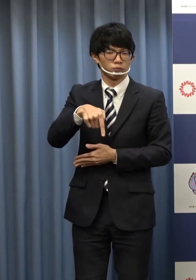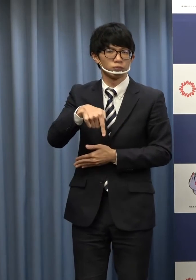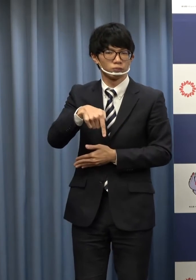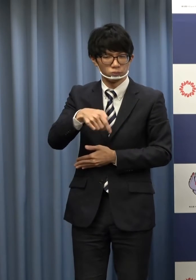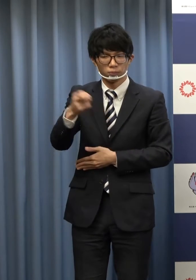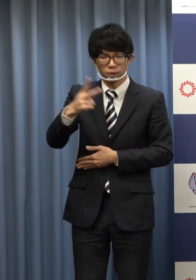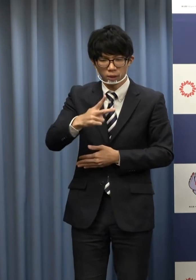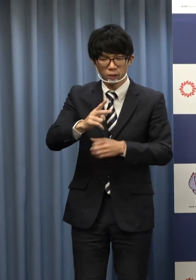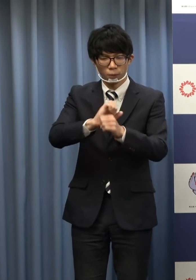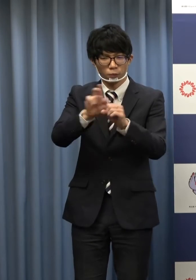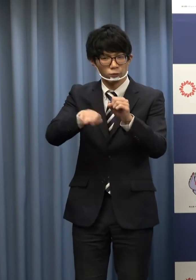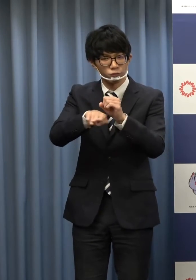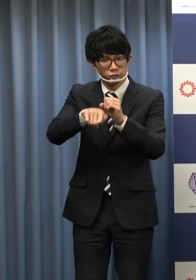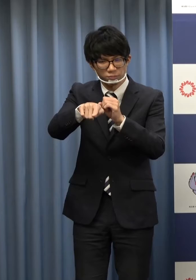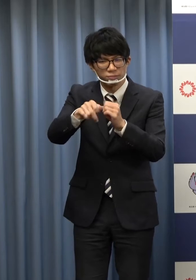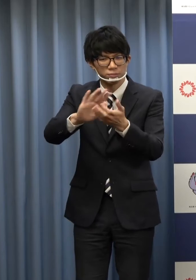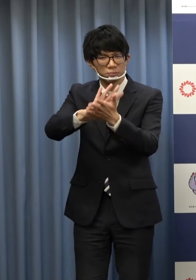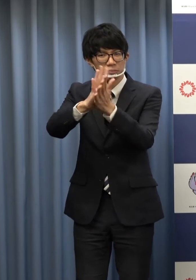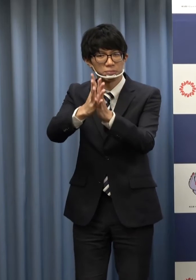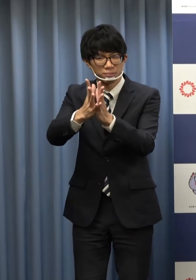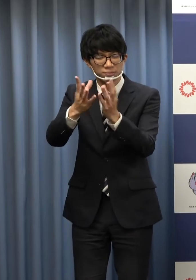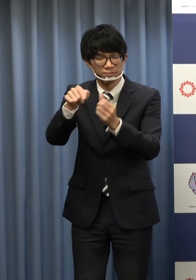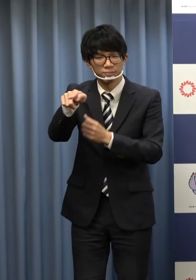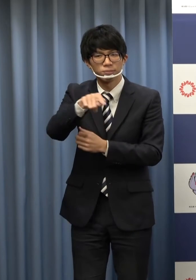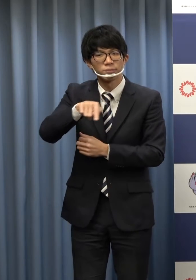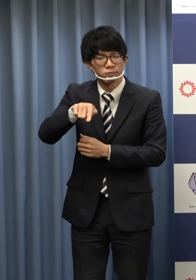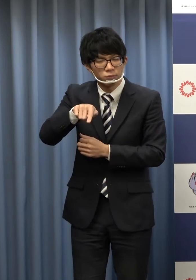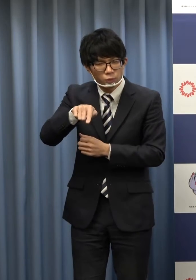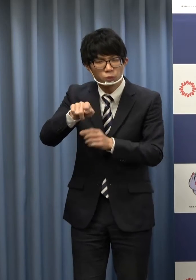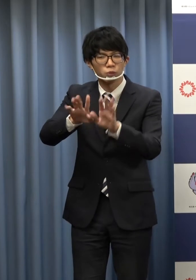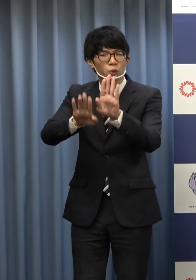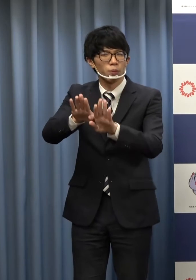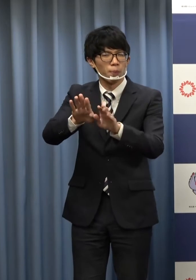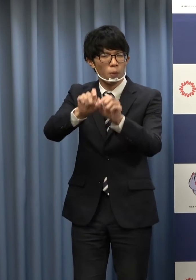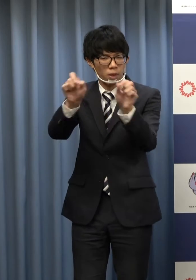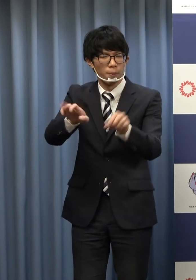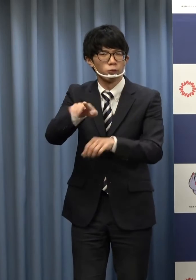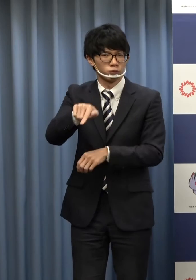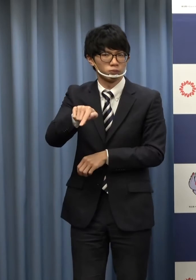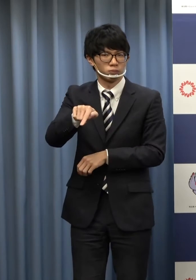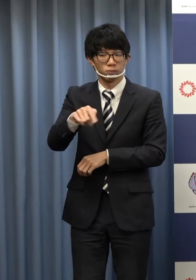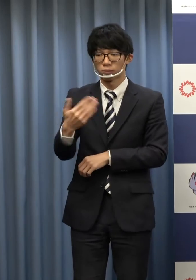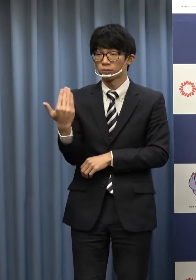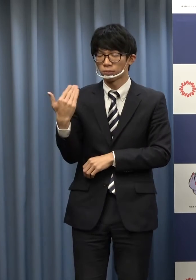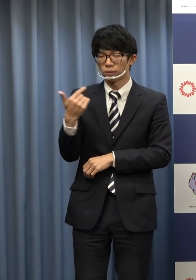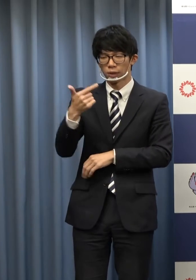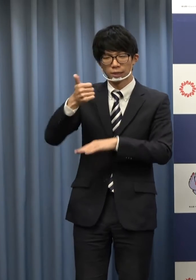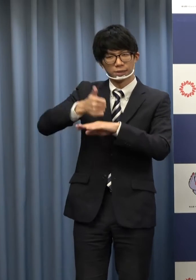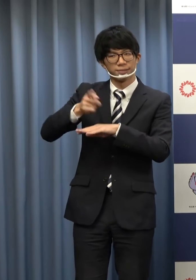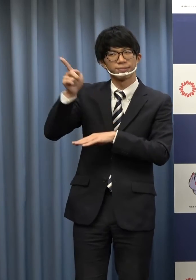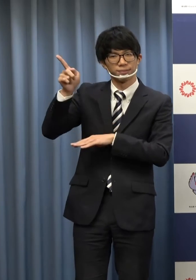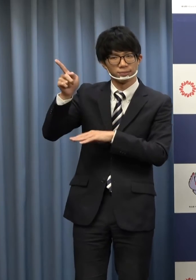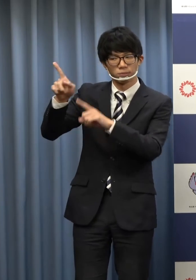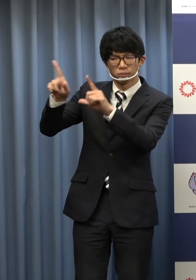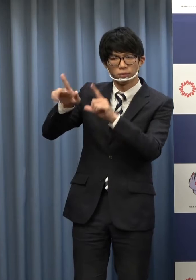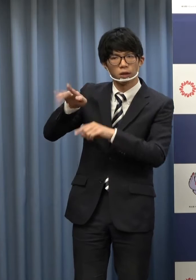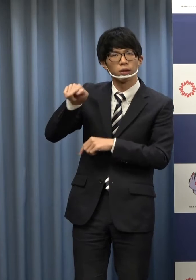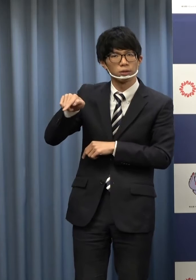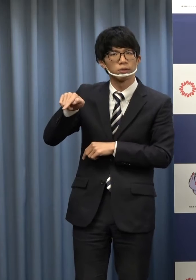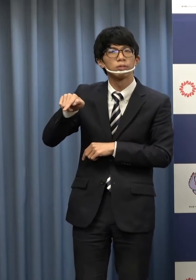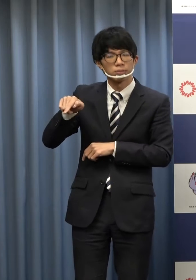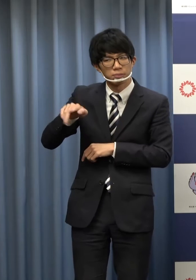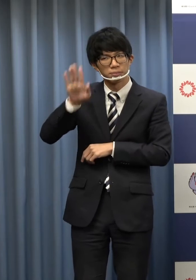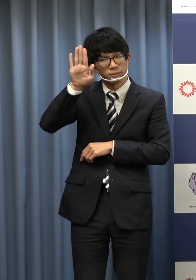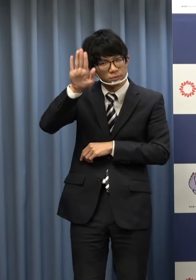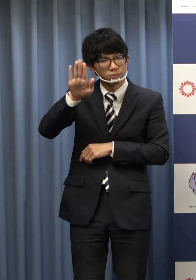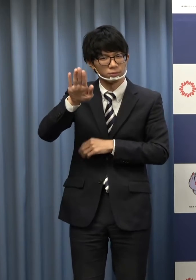異株、これに対する懸念、5つ目には先ほど大臣の発言にもありましたけれども、これからその春のさまざまな、まあ、